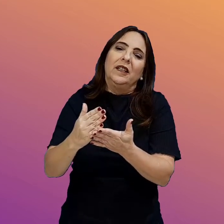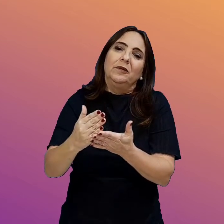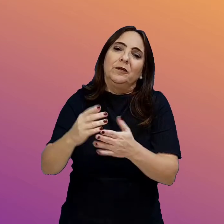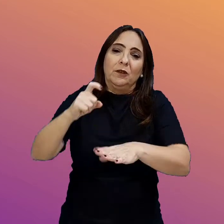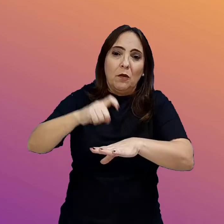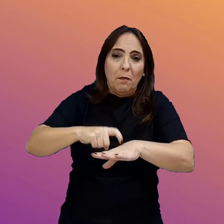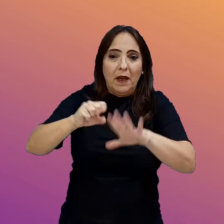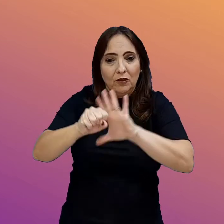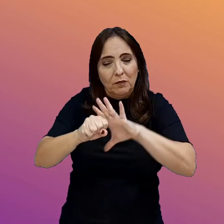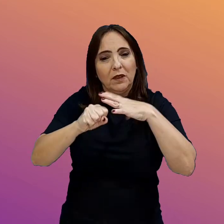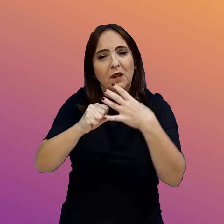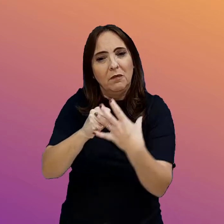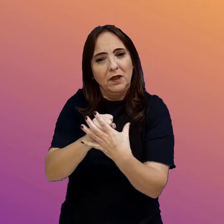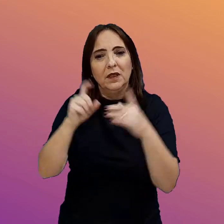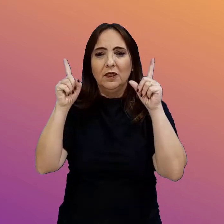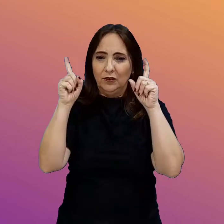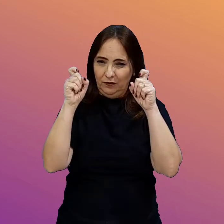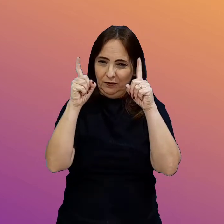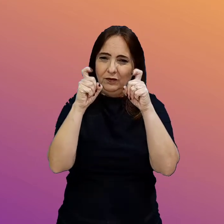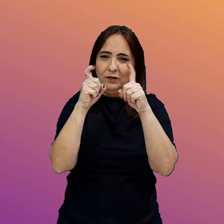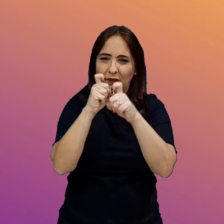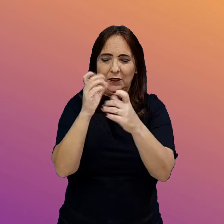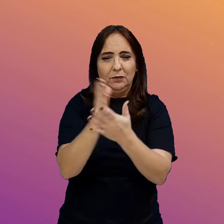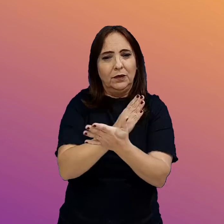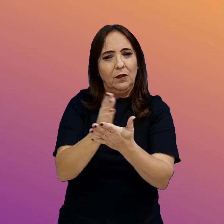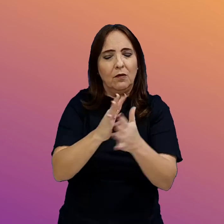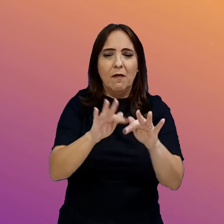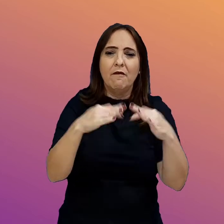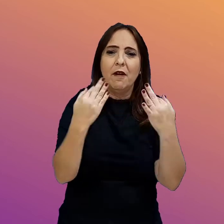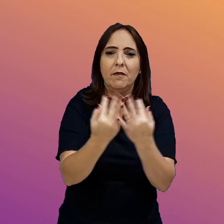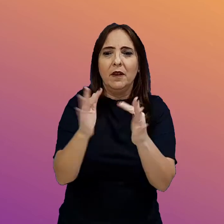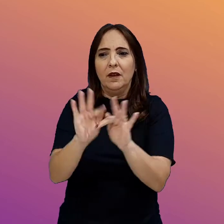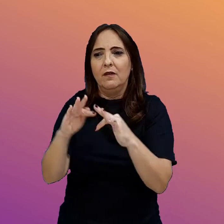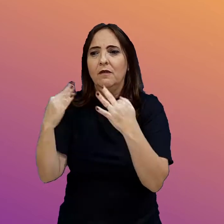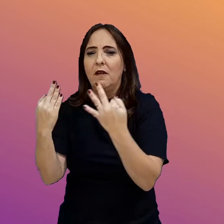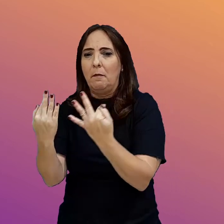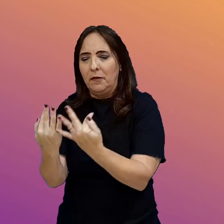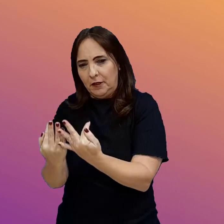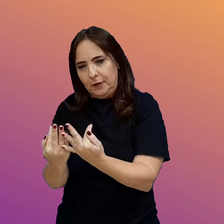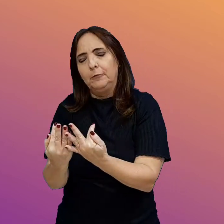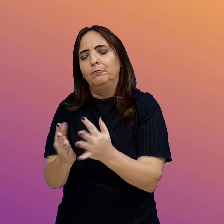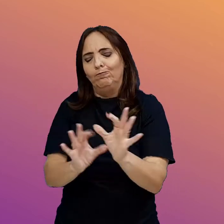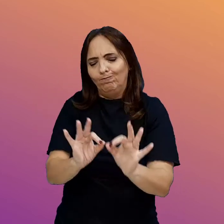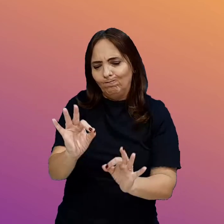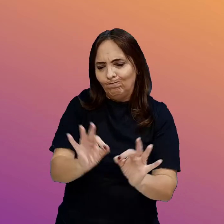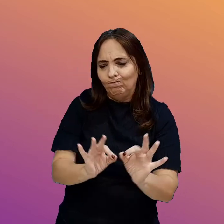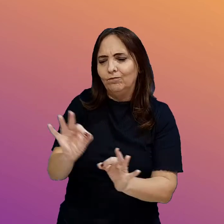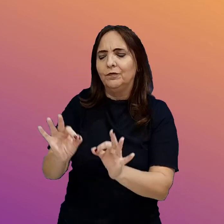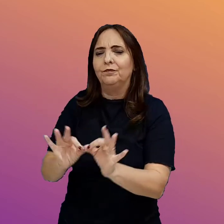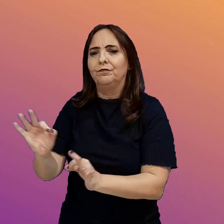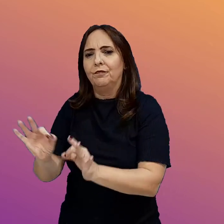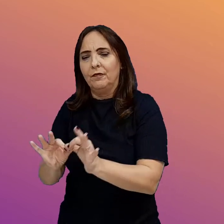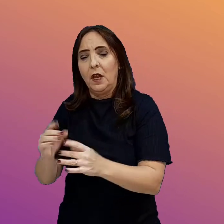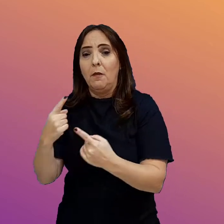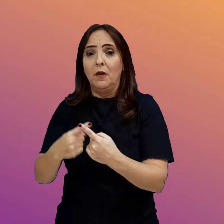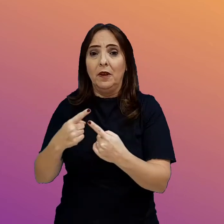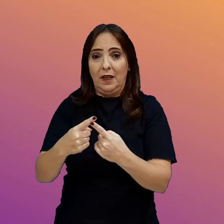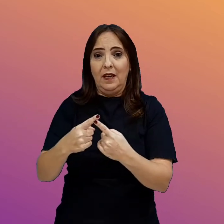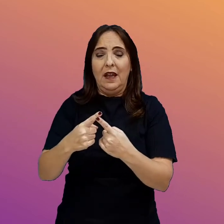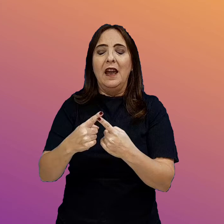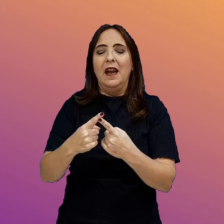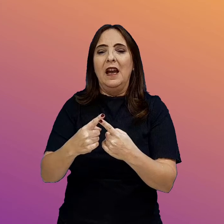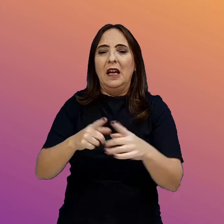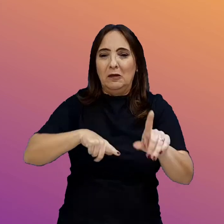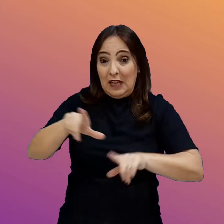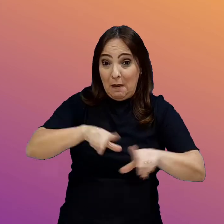de pandemia, foi muito difícil para algumas famílias esse processo de se reestruturar, né? O home office aí deixou muita